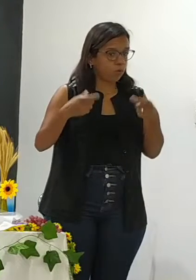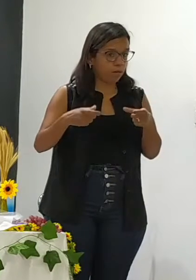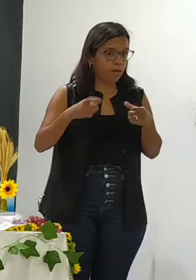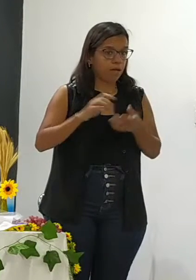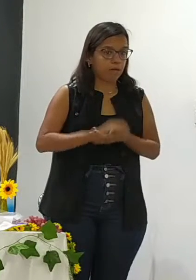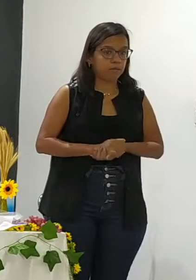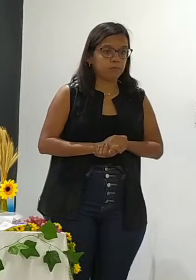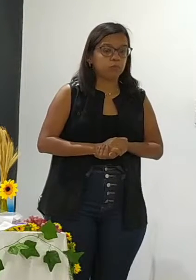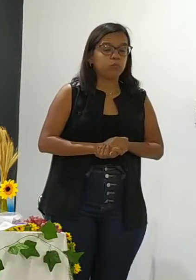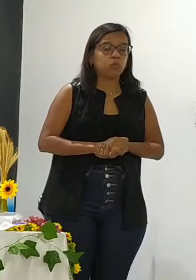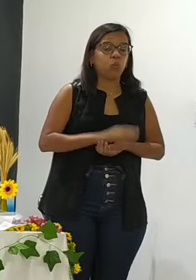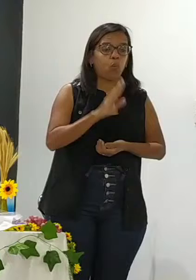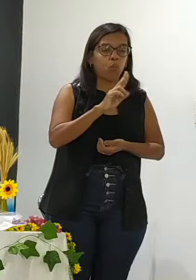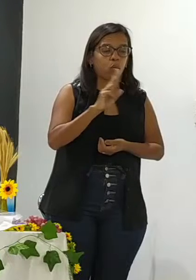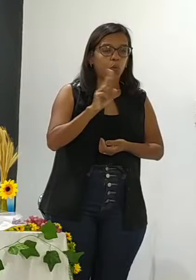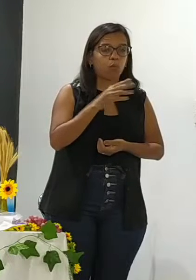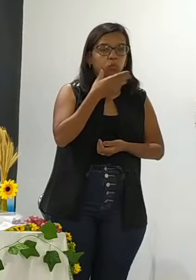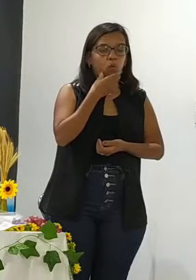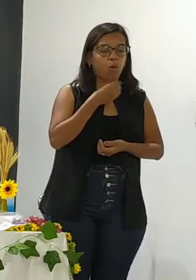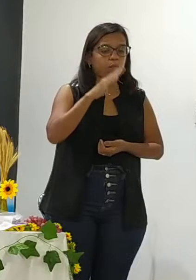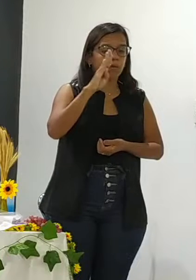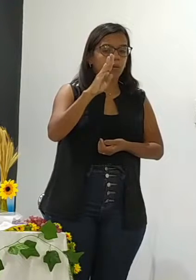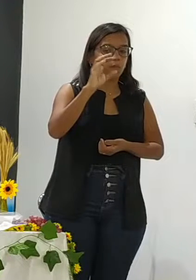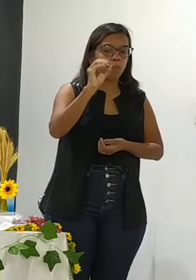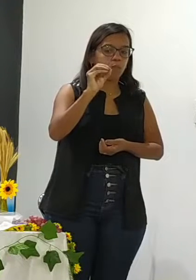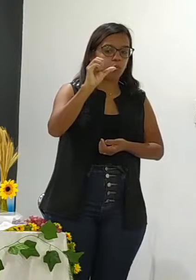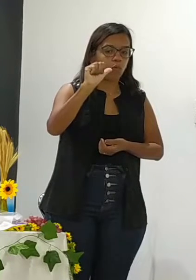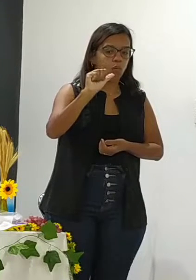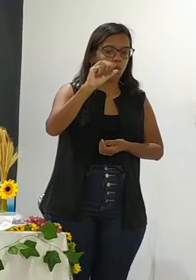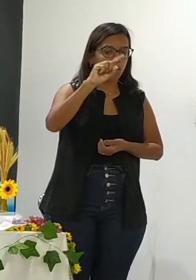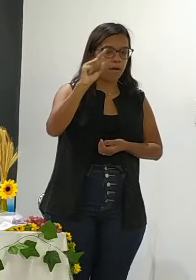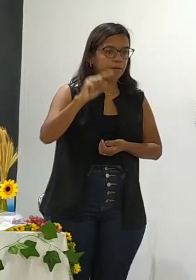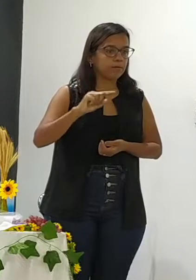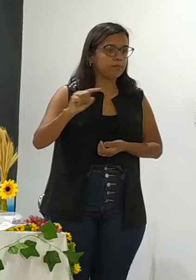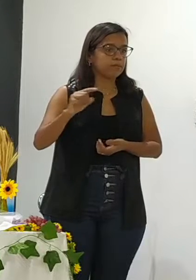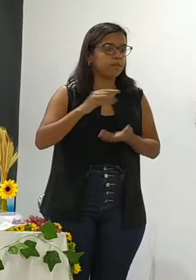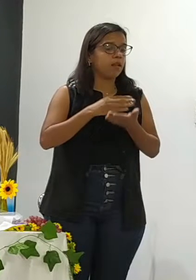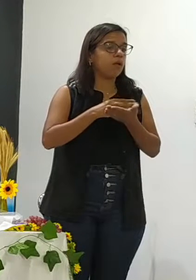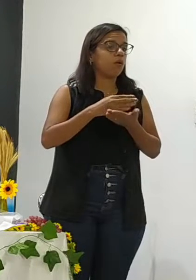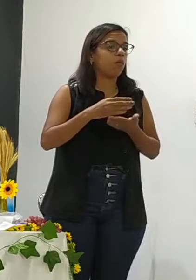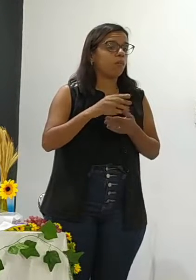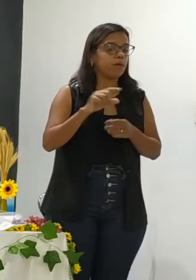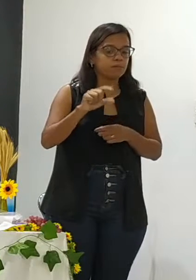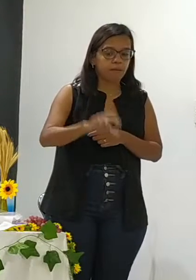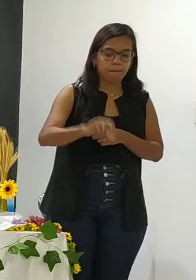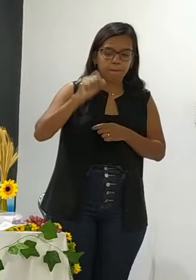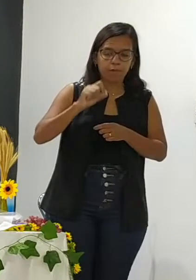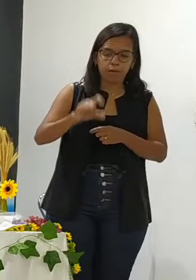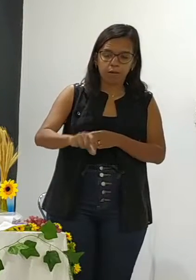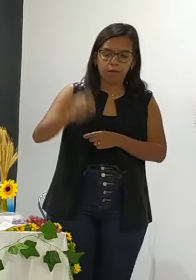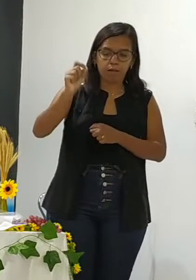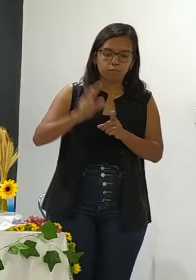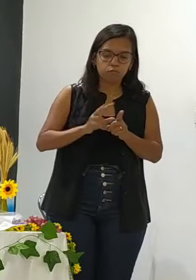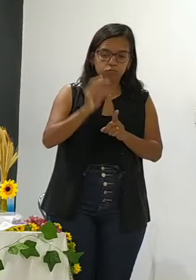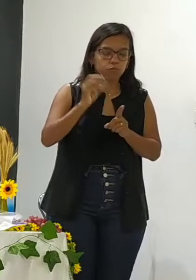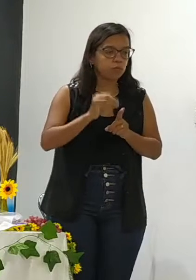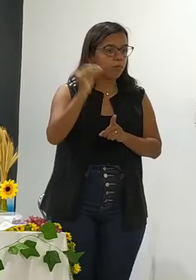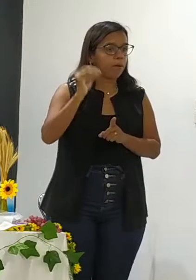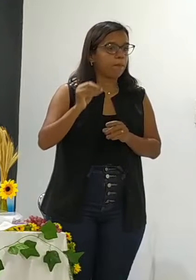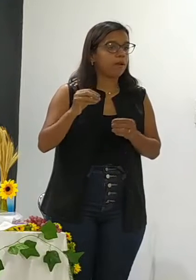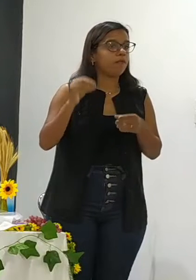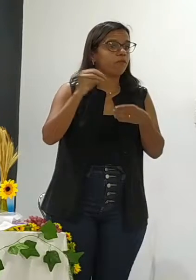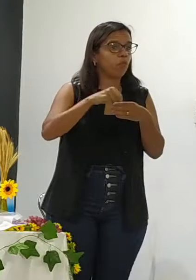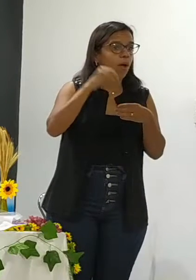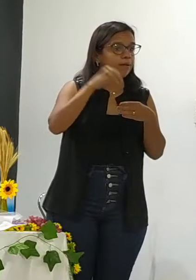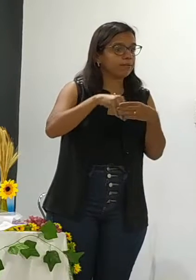chamado Boaz. E é ali que ela começa a catar as espigas para levar para casa.